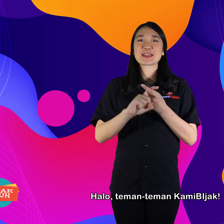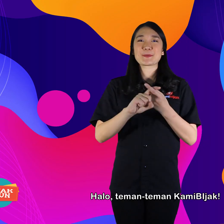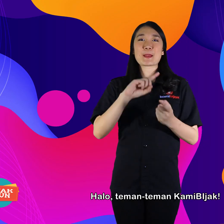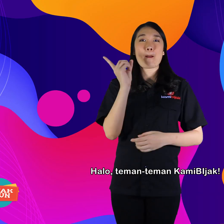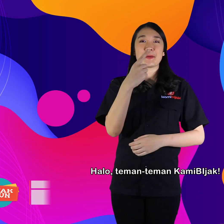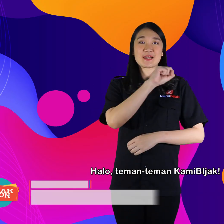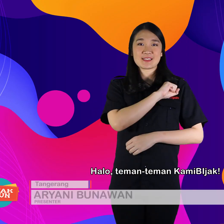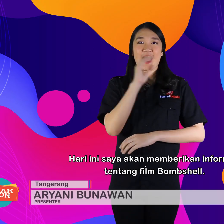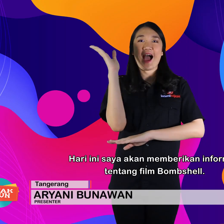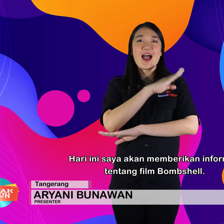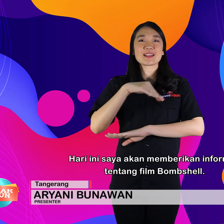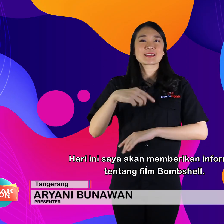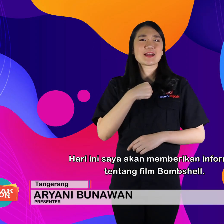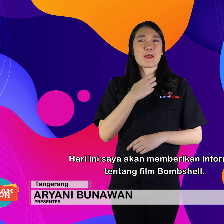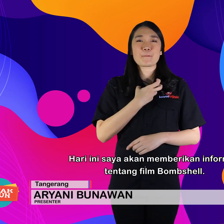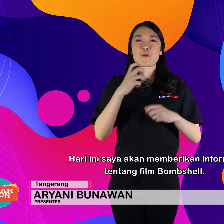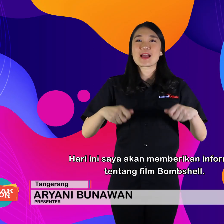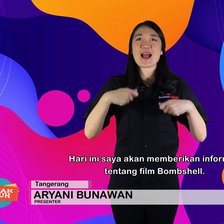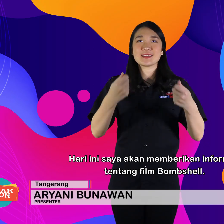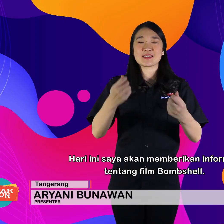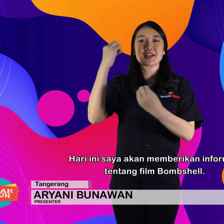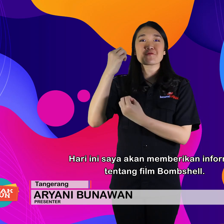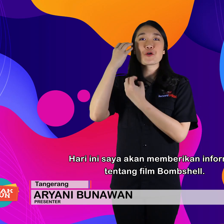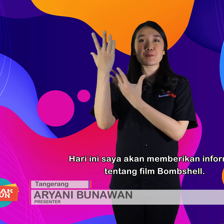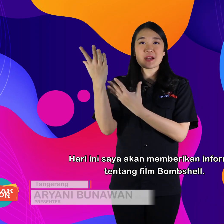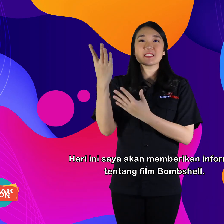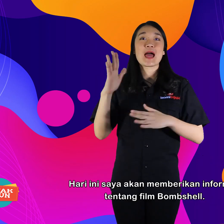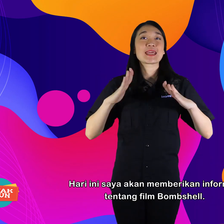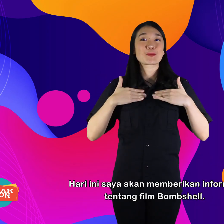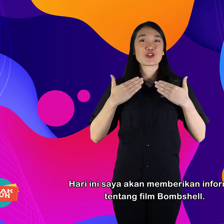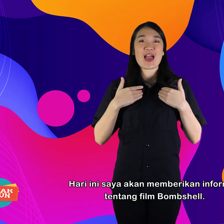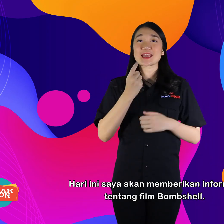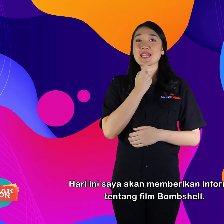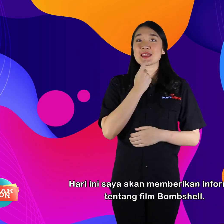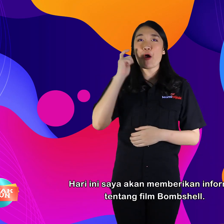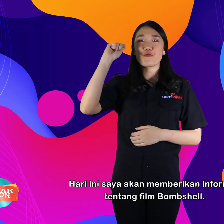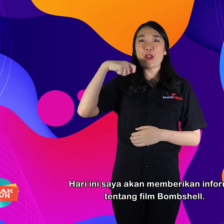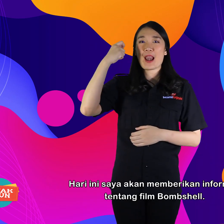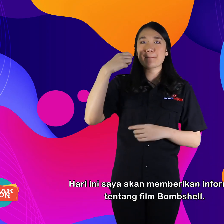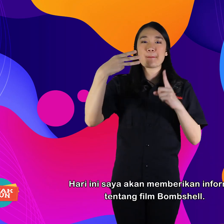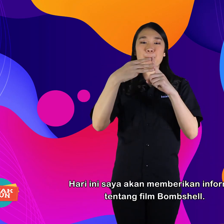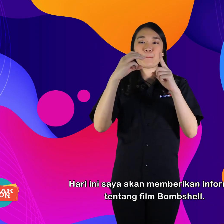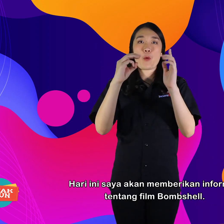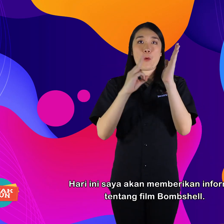Halo teman-teman Kami Bijak, hari ini saya akan memberikan informasi tentang film Bombshell.